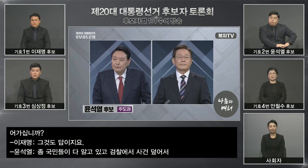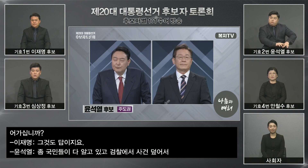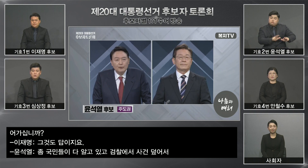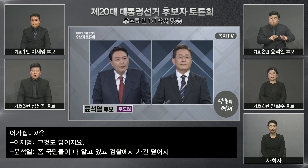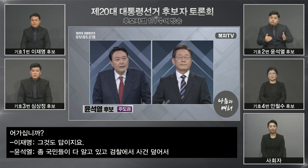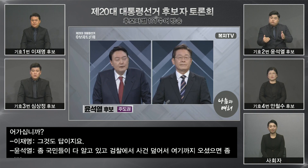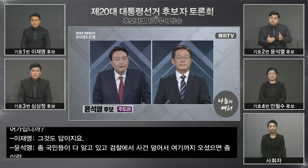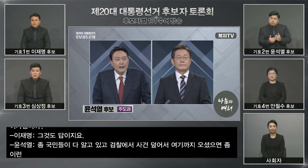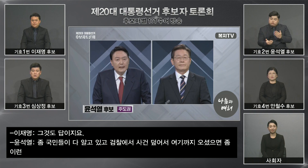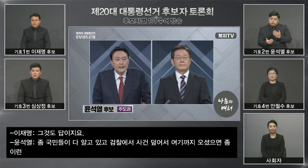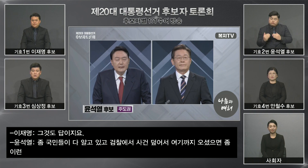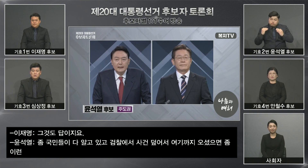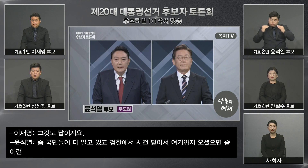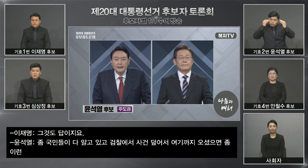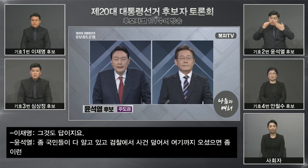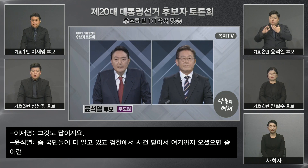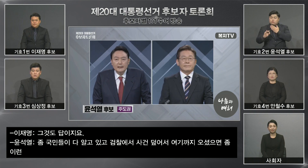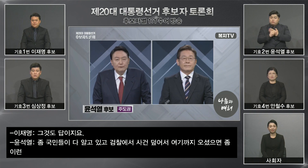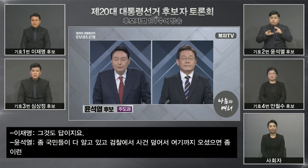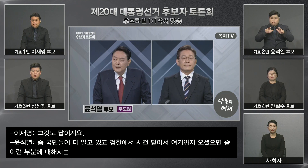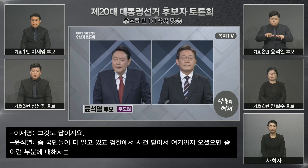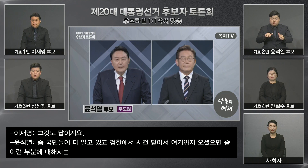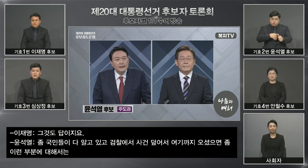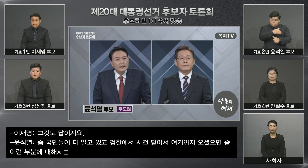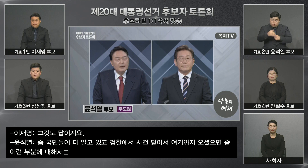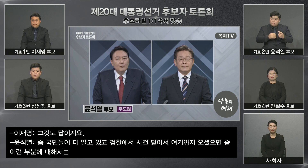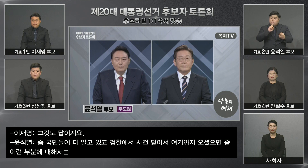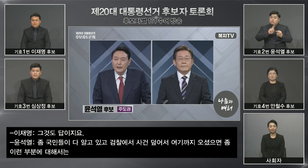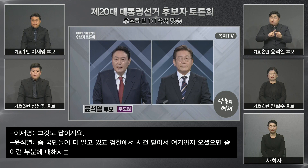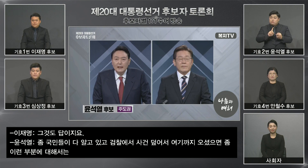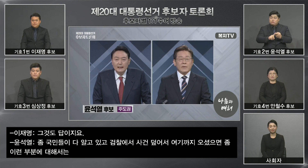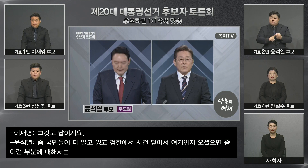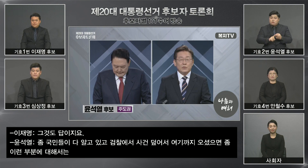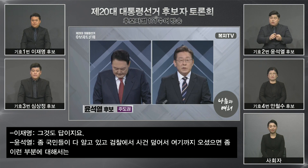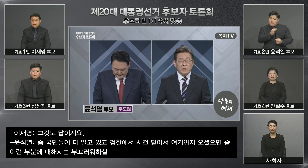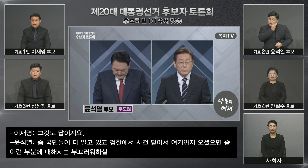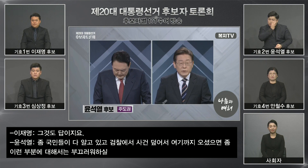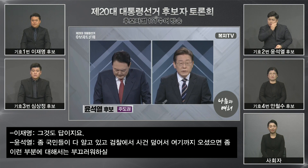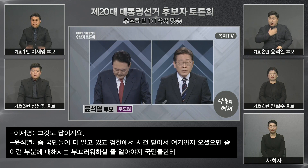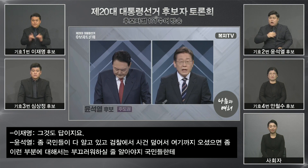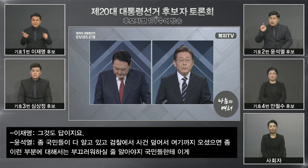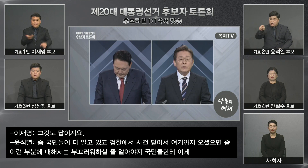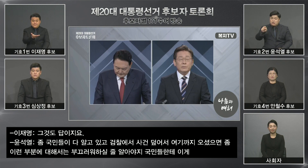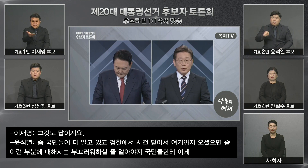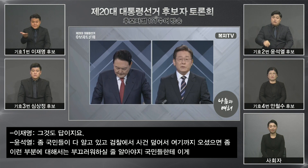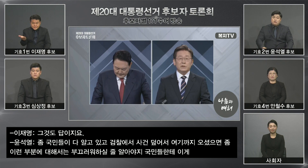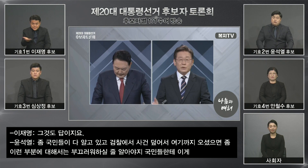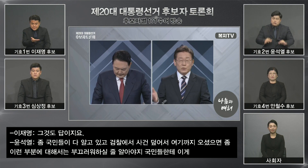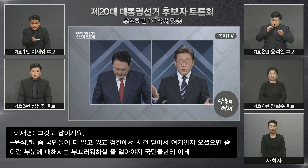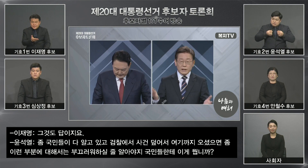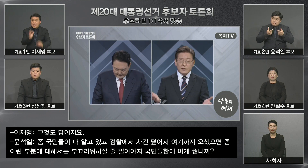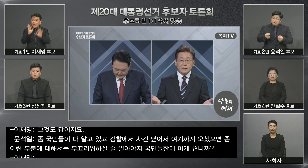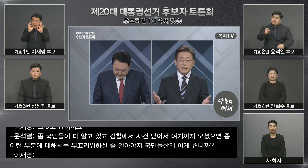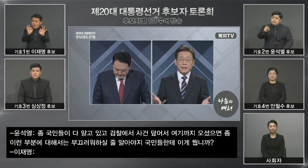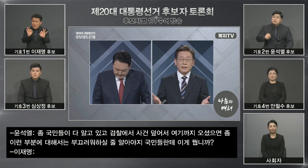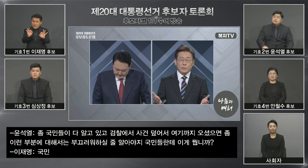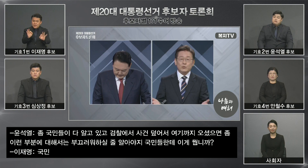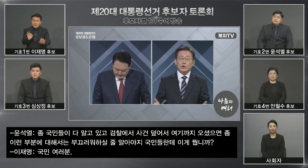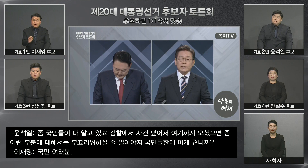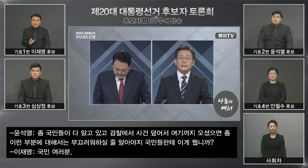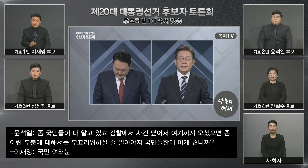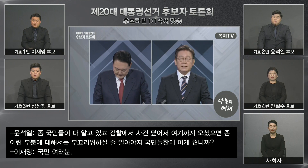대해서는 좀 부끄러워하실 줄 알아야지. 국민들한테 이게 뭡니까? 국민 여러분 한번 보십시오. 누가